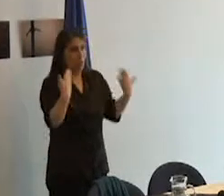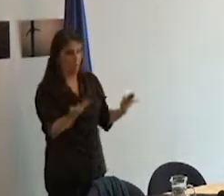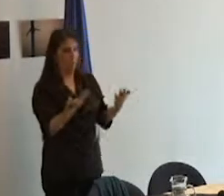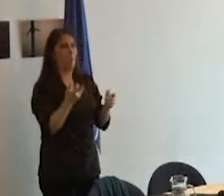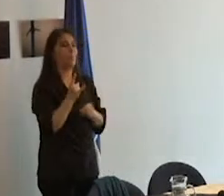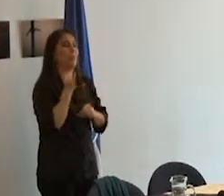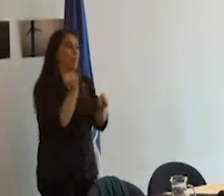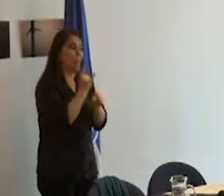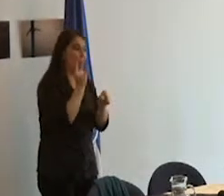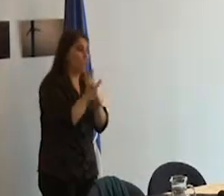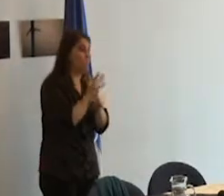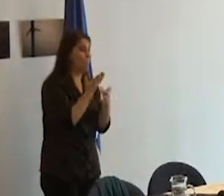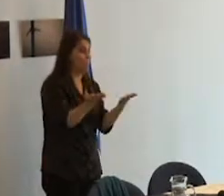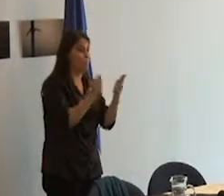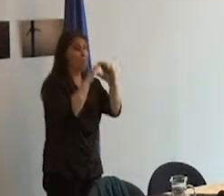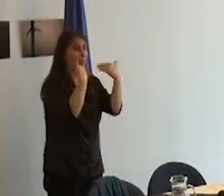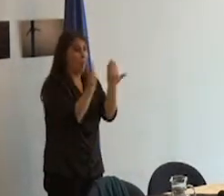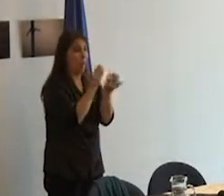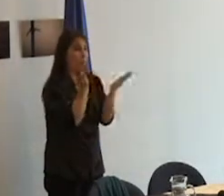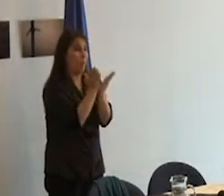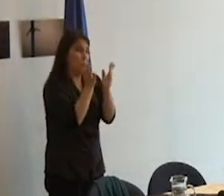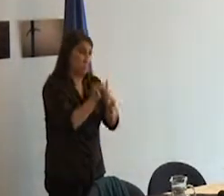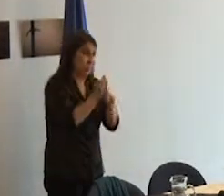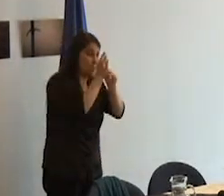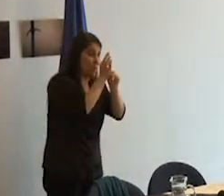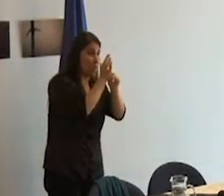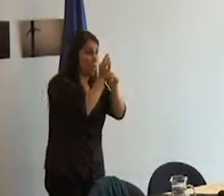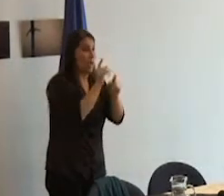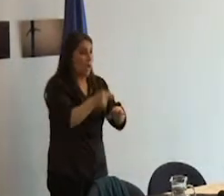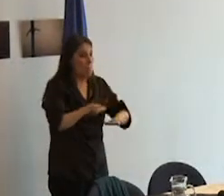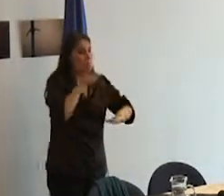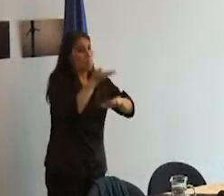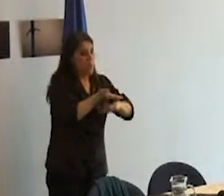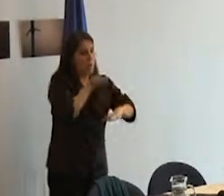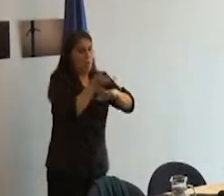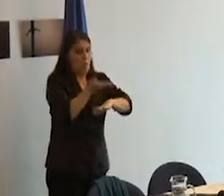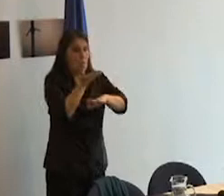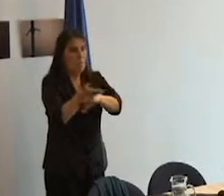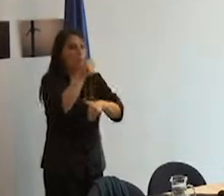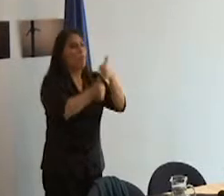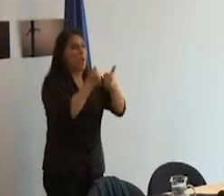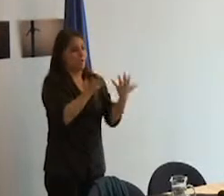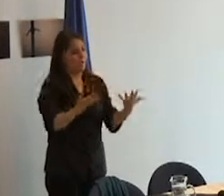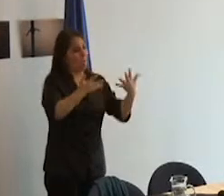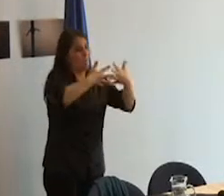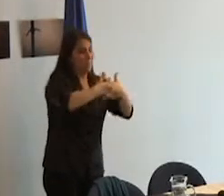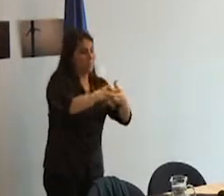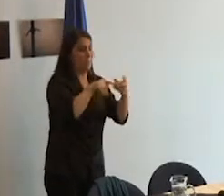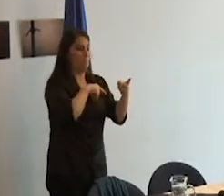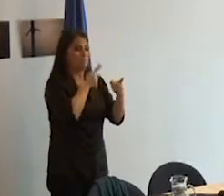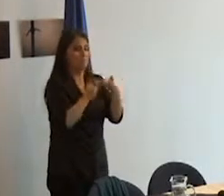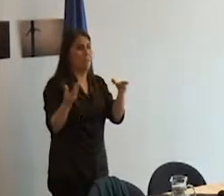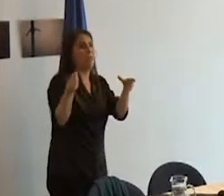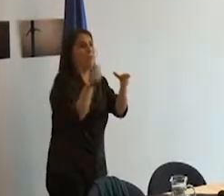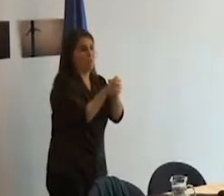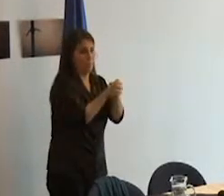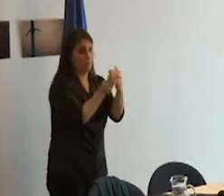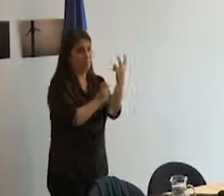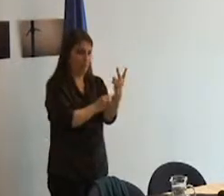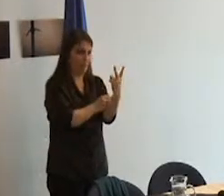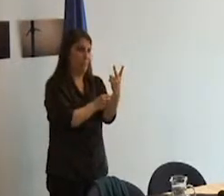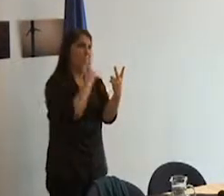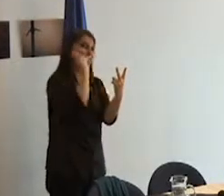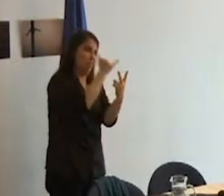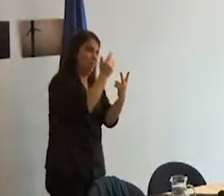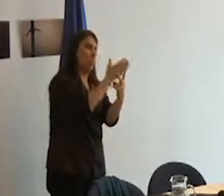escuelas de educación especial que traen consigo la formulación de propuestas desde la integración y la inclusión, de las cuales